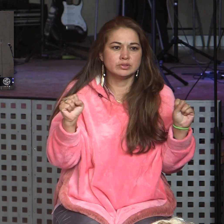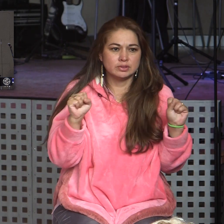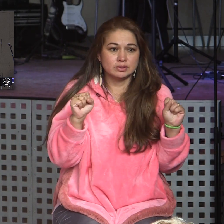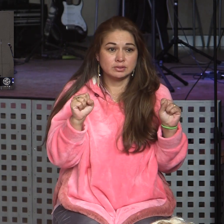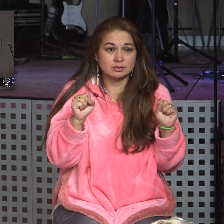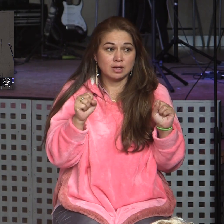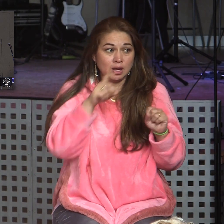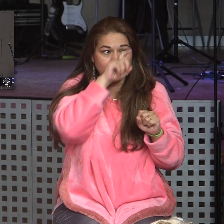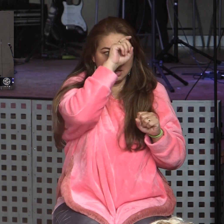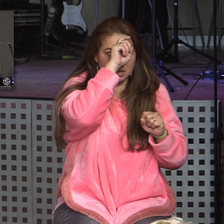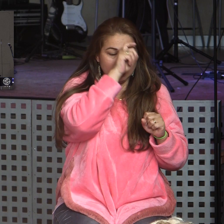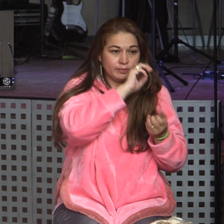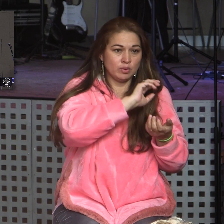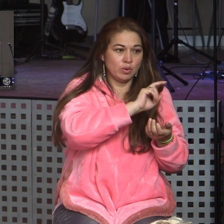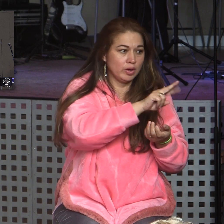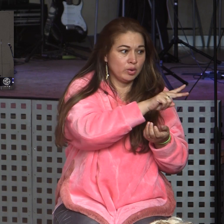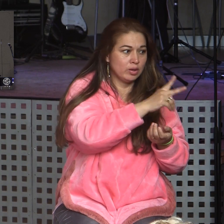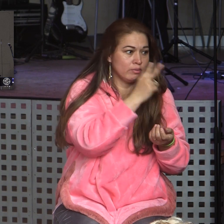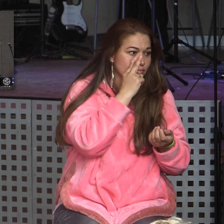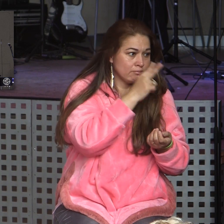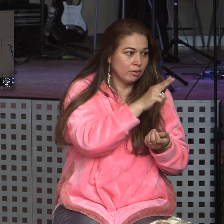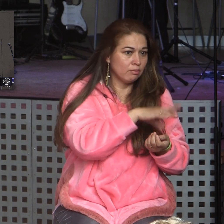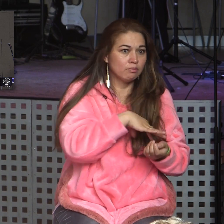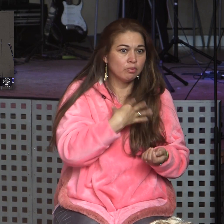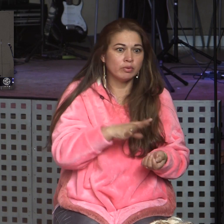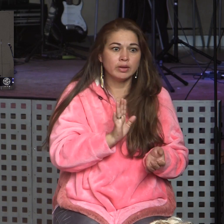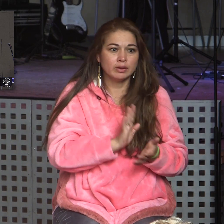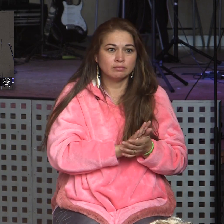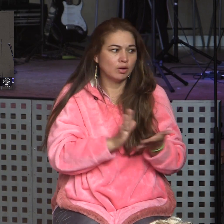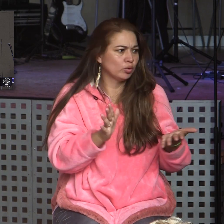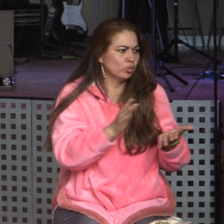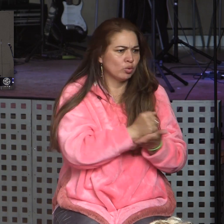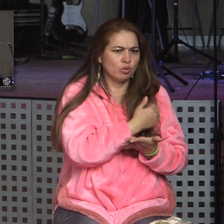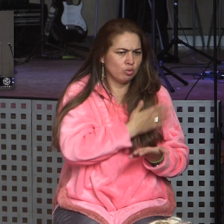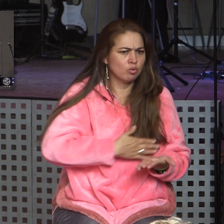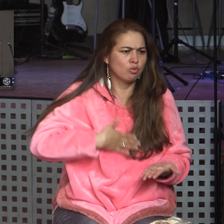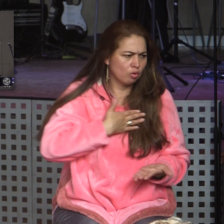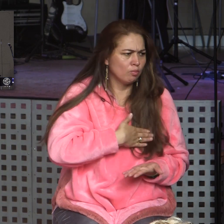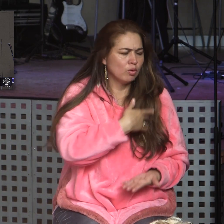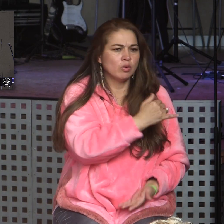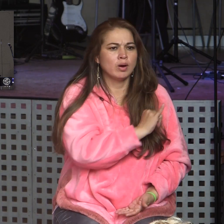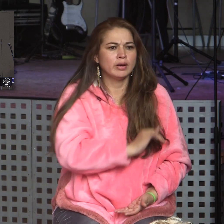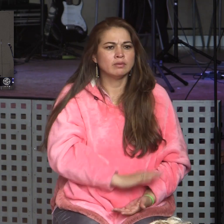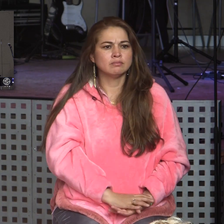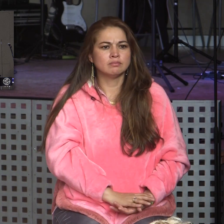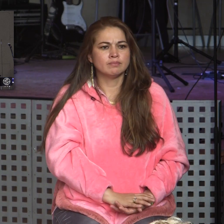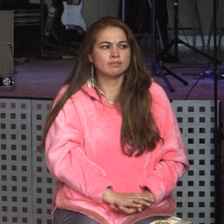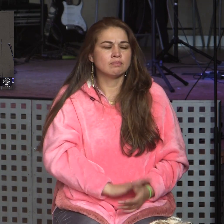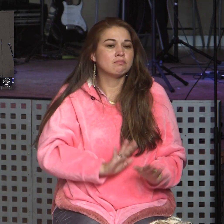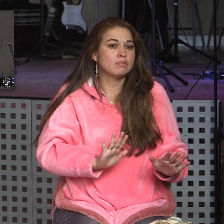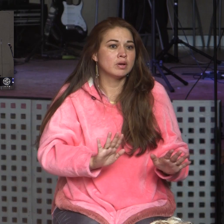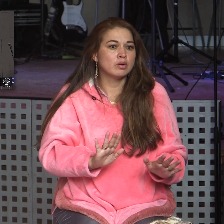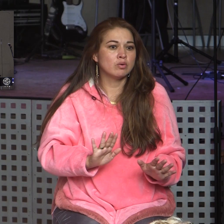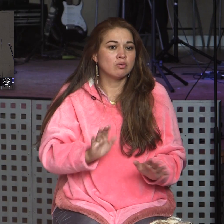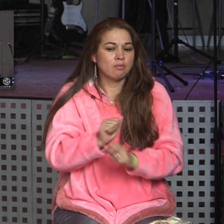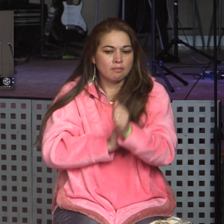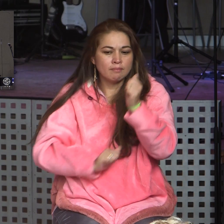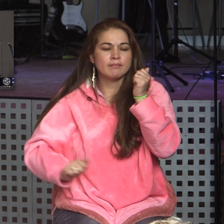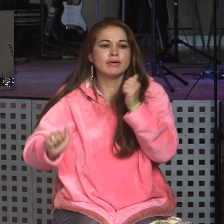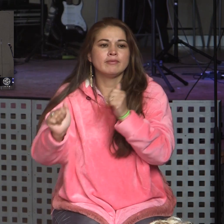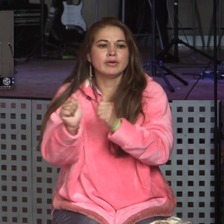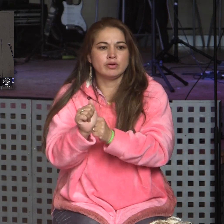Y lo dice, porque tenía puesta la mirada en el